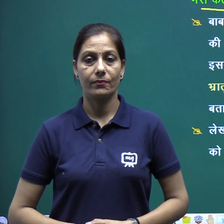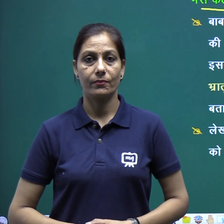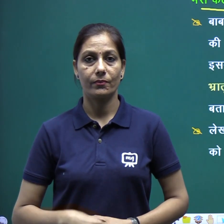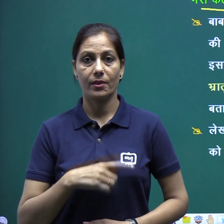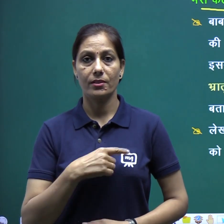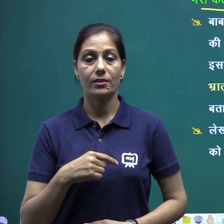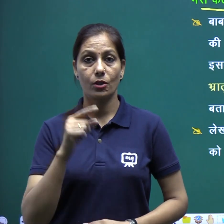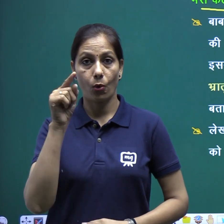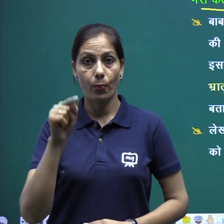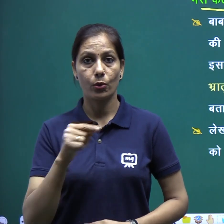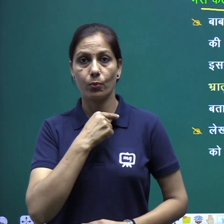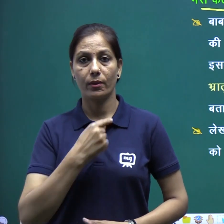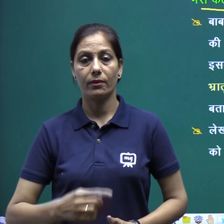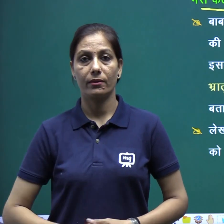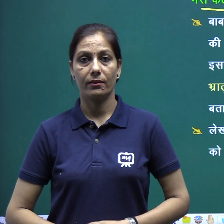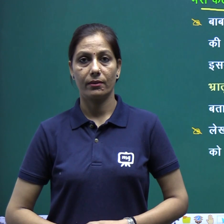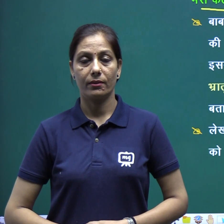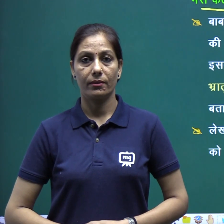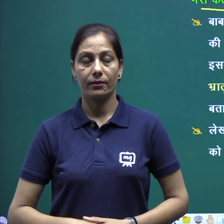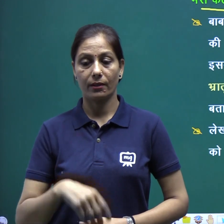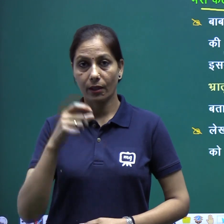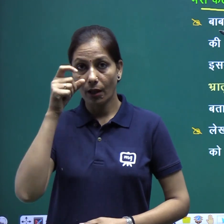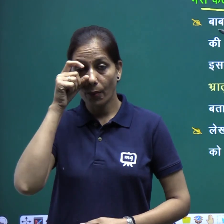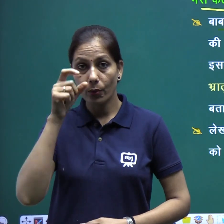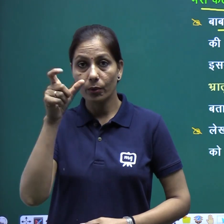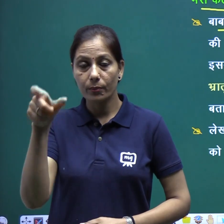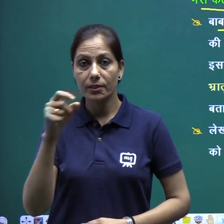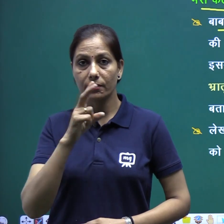इस बिंदु में बाबा साहेब ने